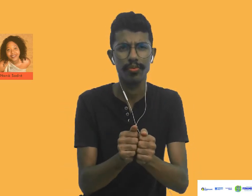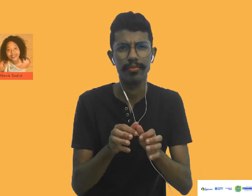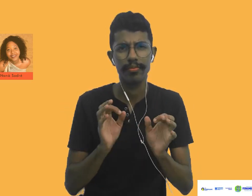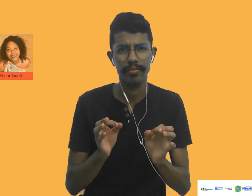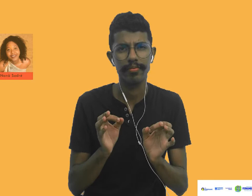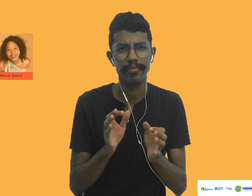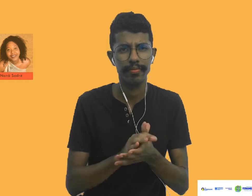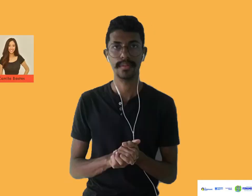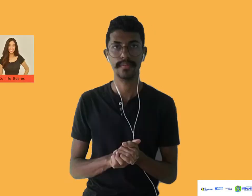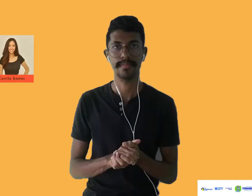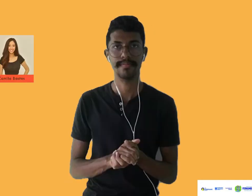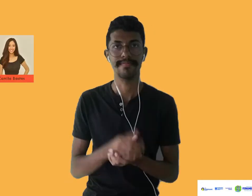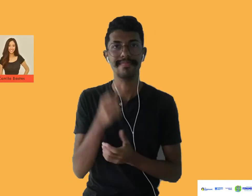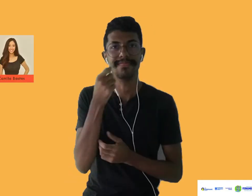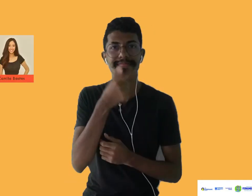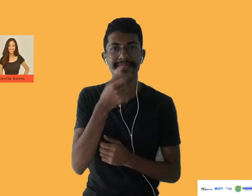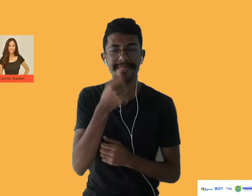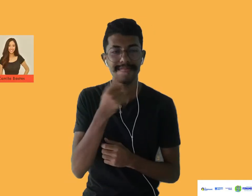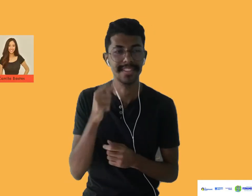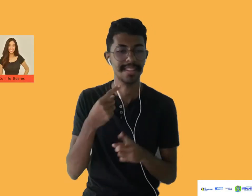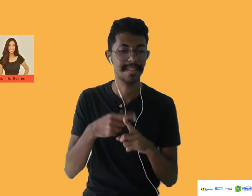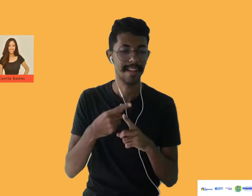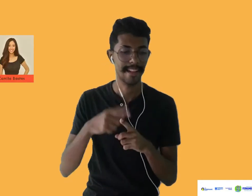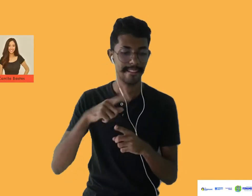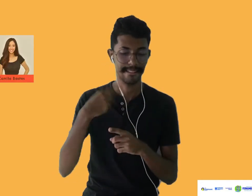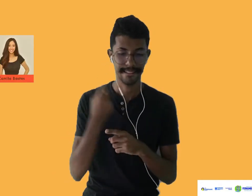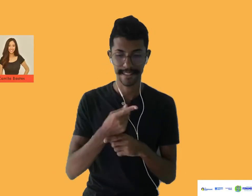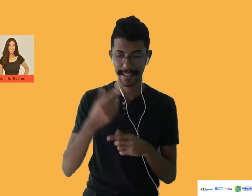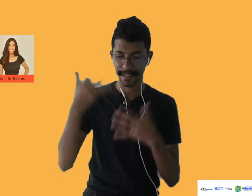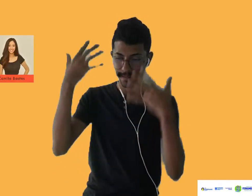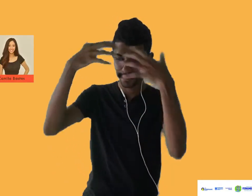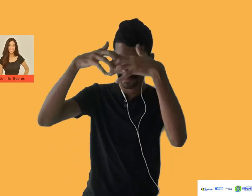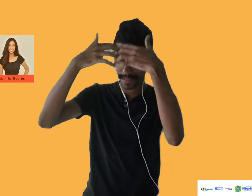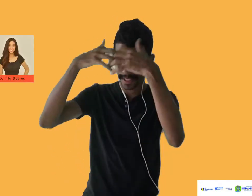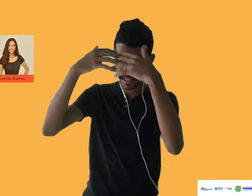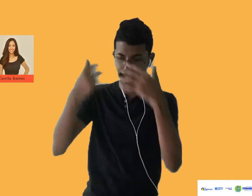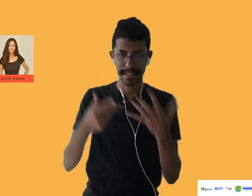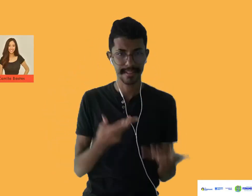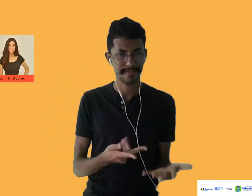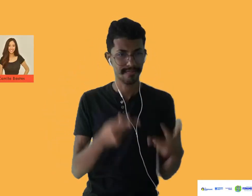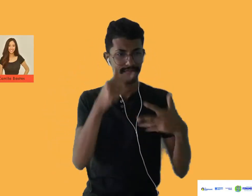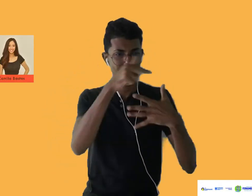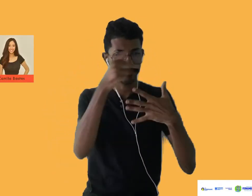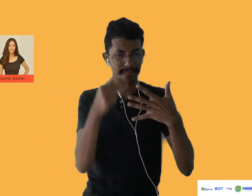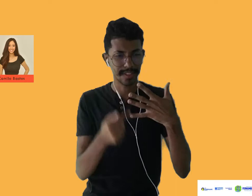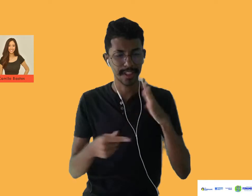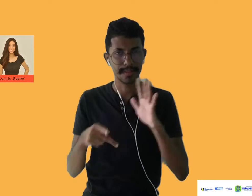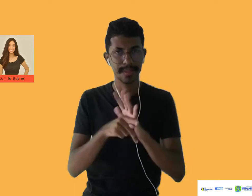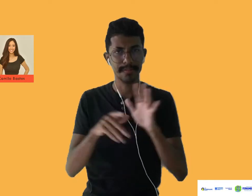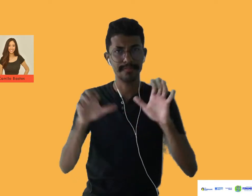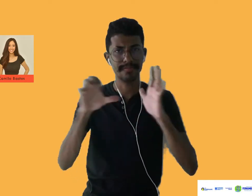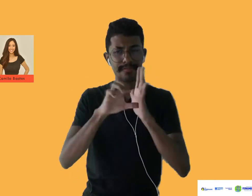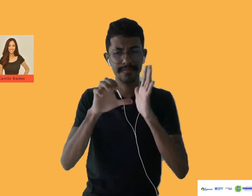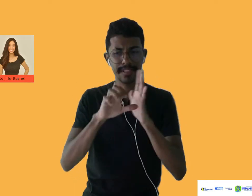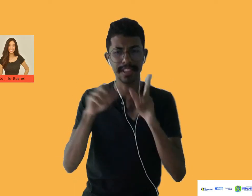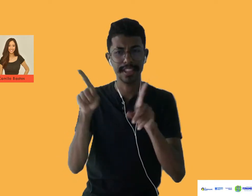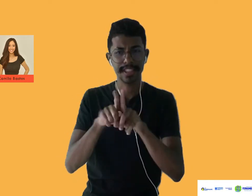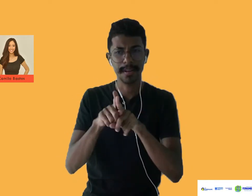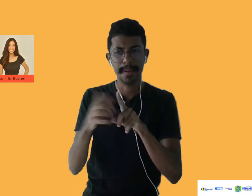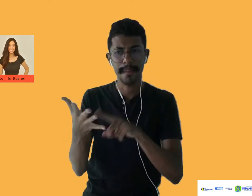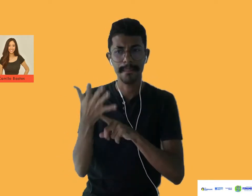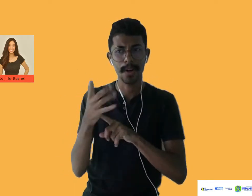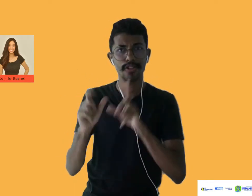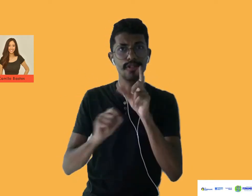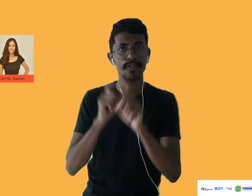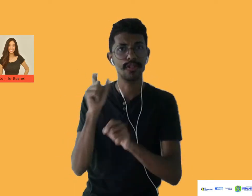comprometida. Engraçado, quando a gente pensa nessas medidas, né, nesses editais, eles também trazem a